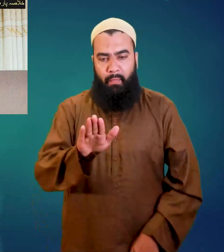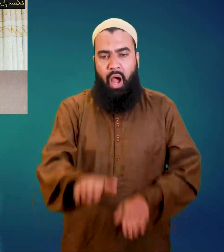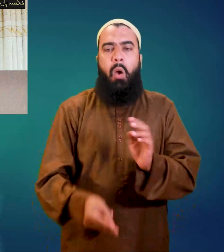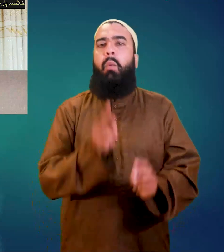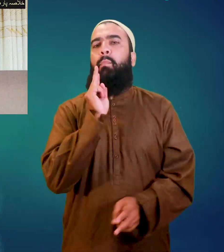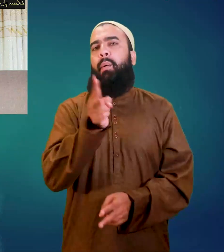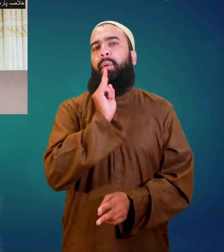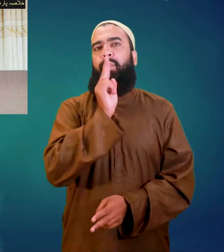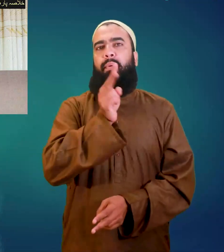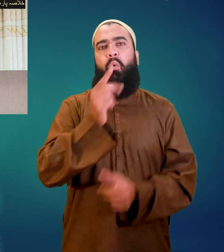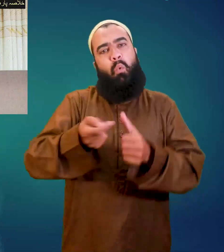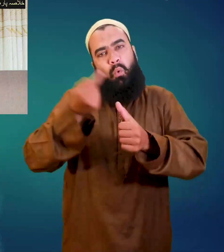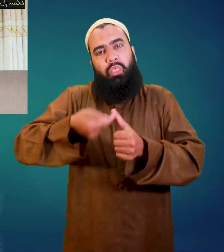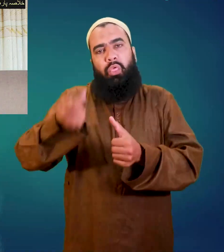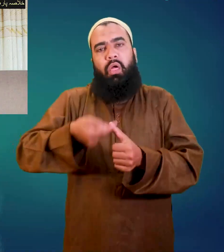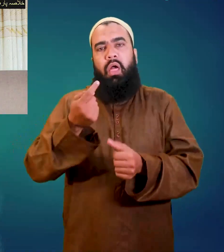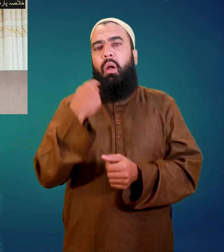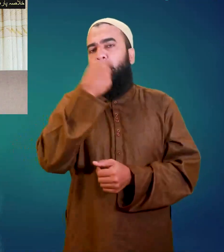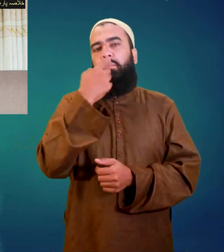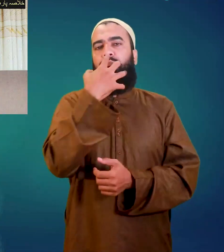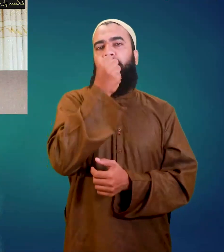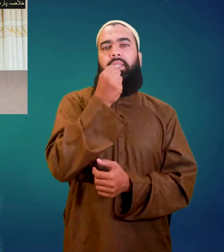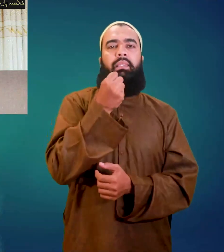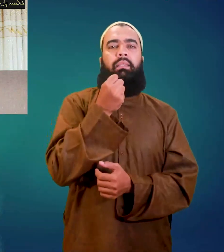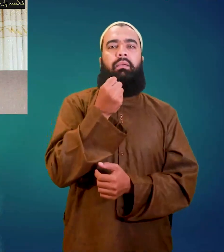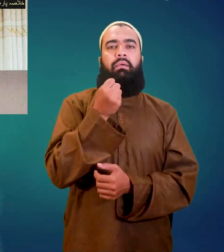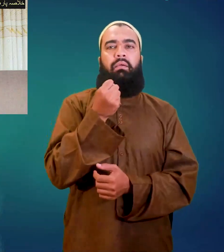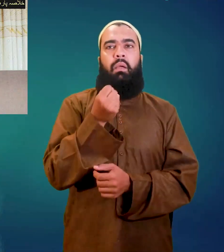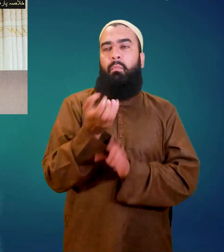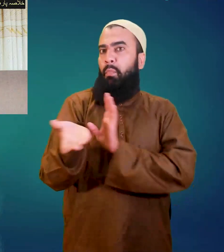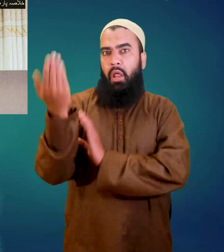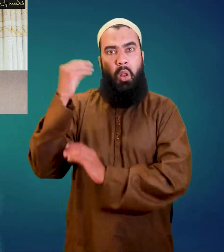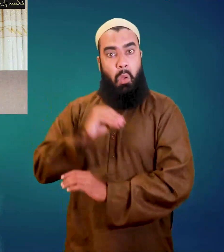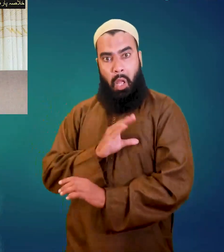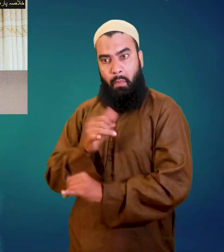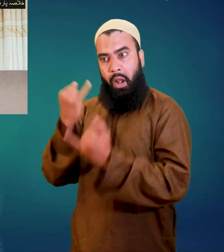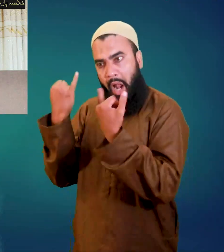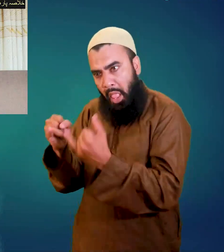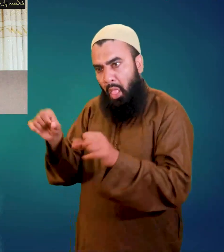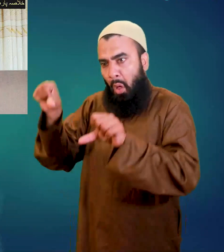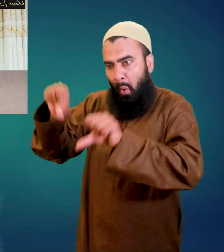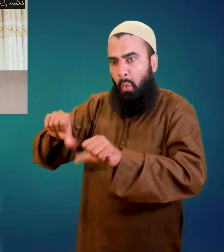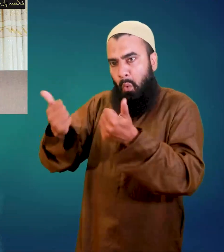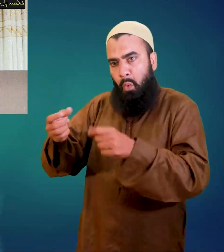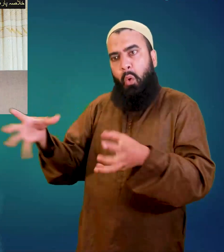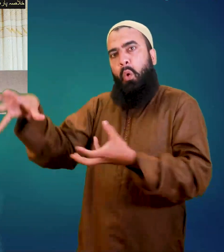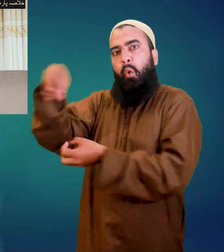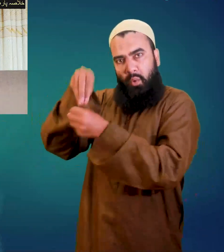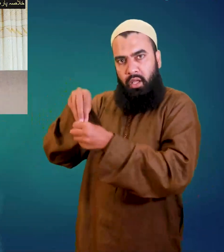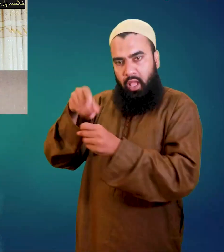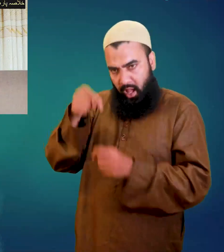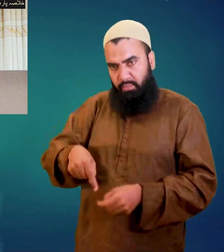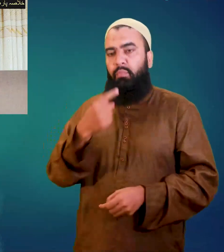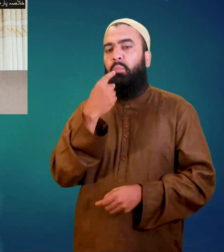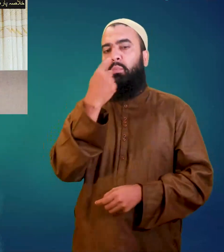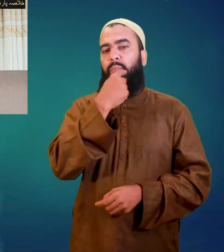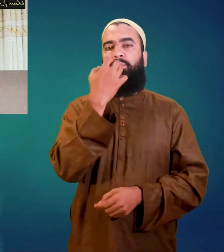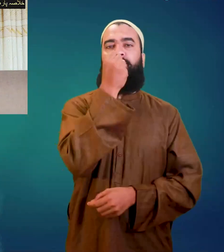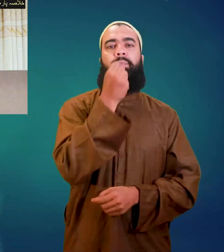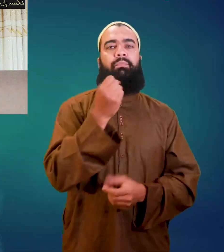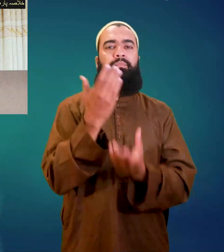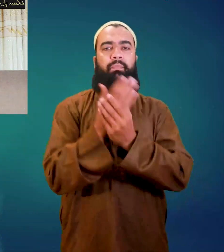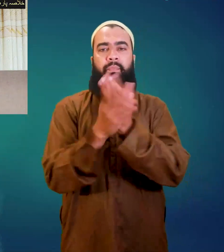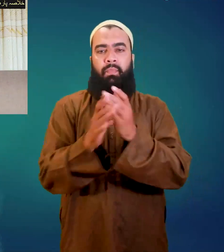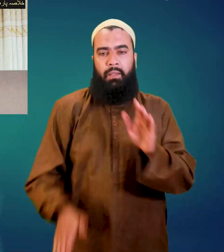بما کانوا یکسبون، جو کچھ تم کرتے رہے۔ اس آیت میں فرمایا کہ زبانیں، ہاتھ اور پاؤں یہ گواہی دیں گے